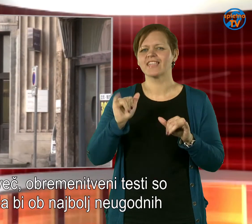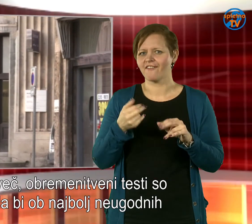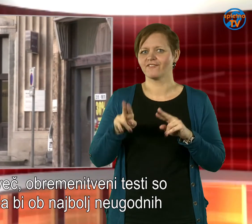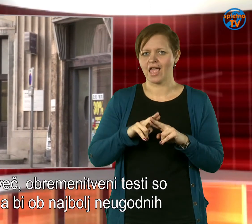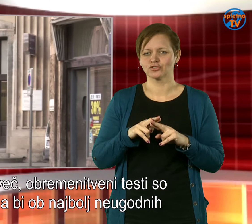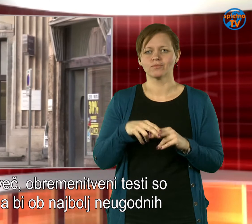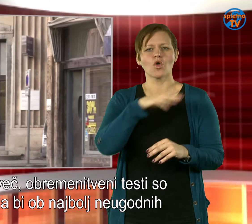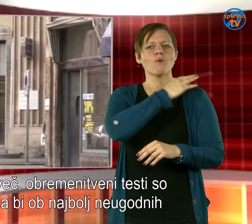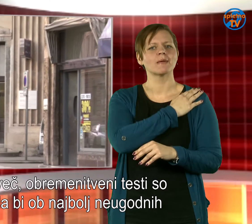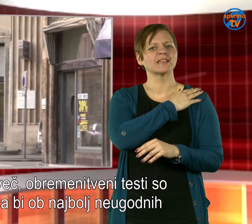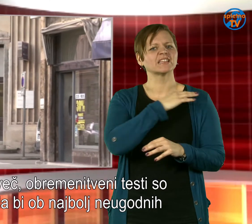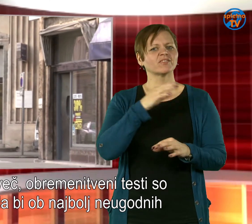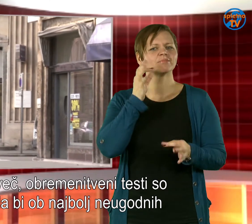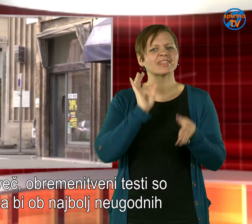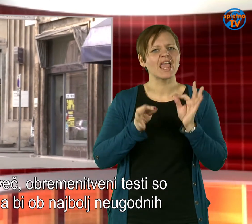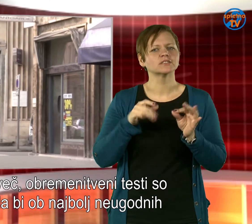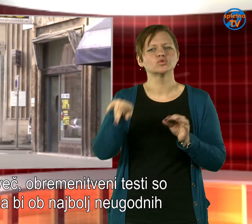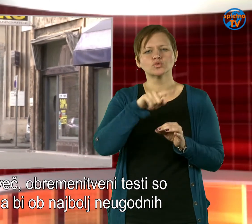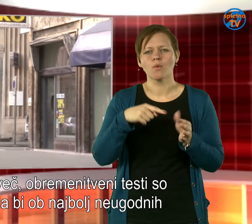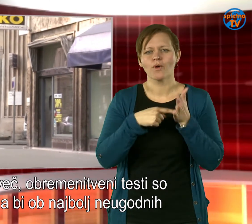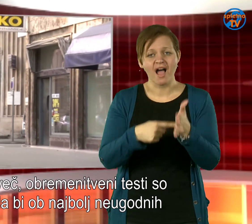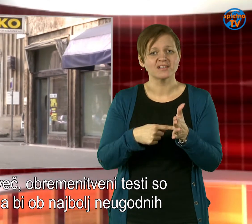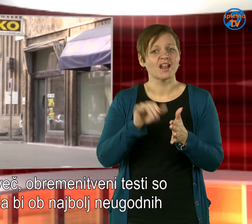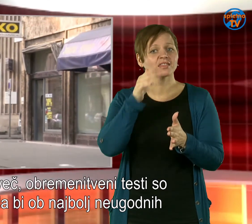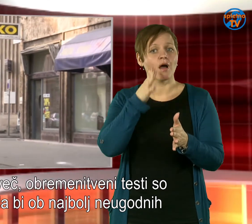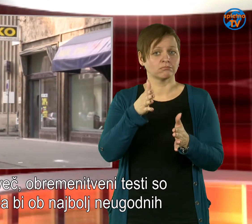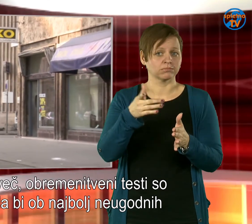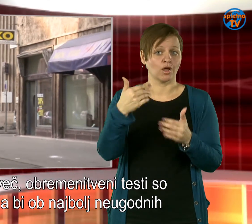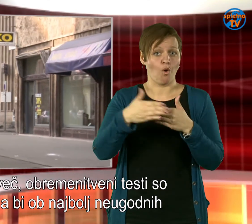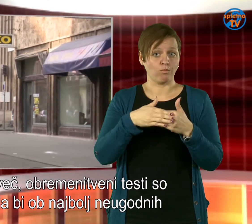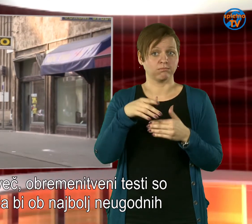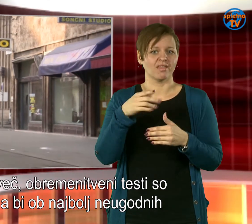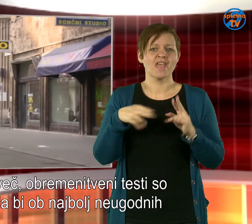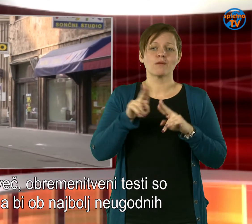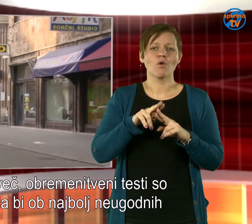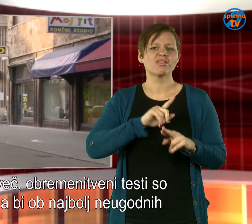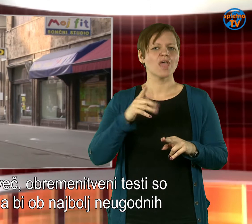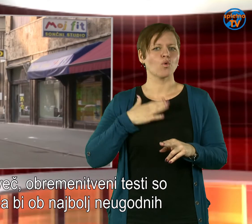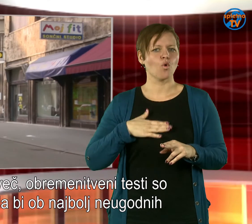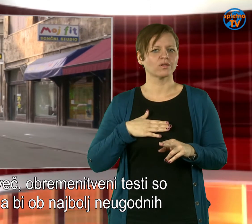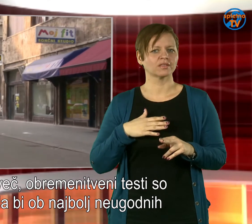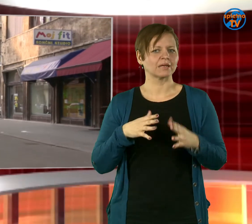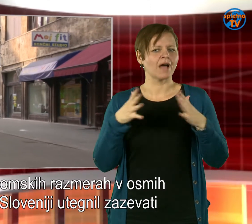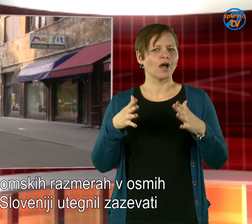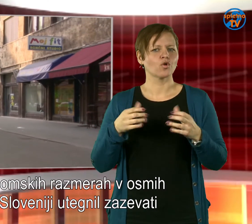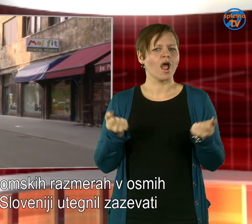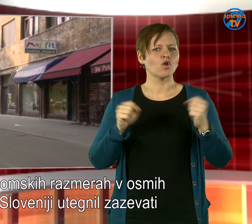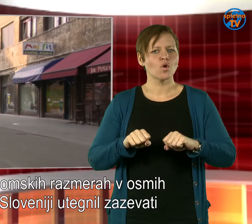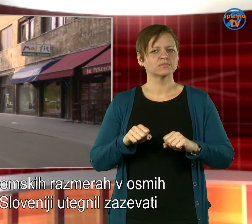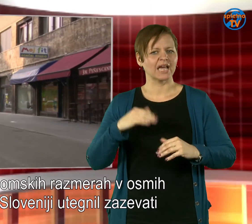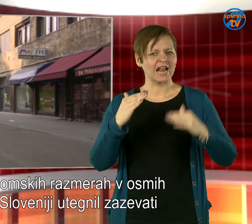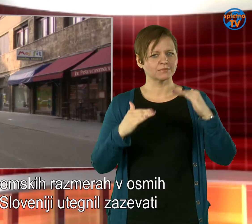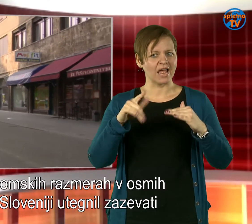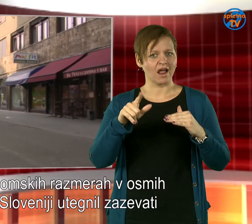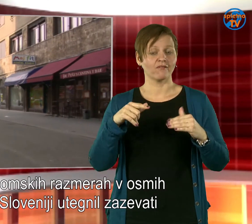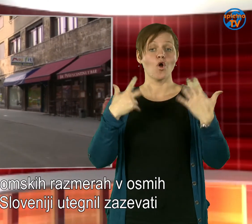Ugibanj ni več. Obremenitveni testi so pokazali, da bi ob najbolj neugodnih makroekonomskih razmerah v 8 bankah